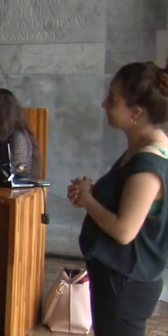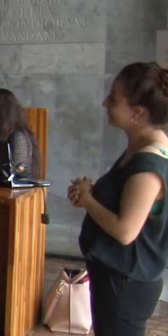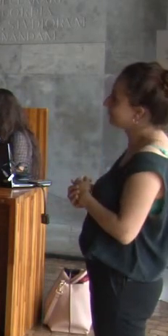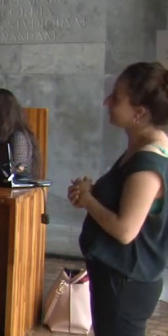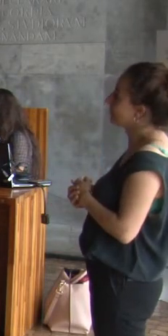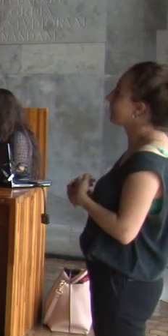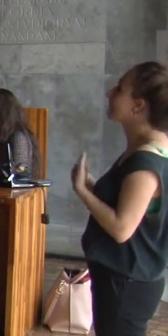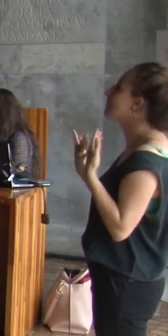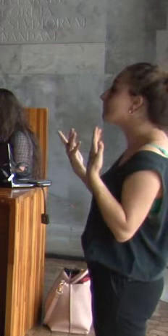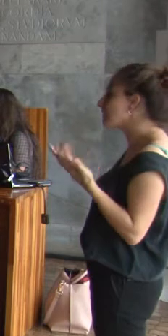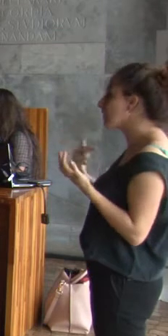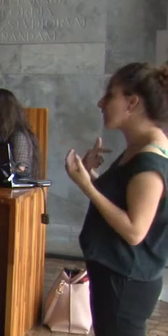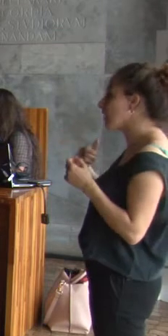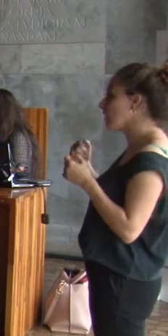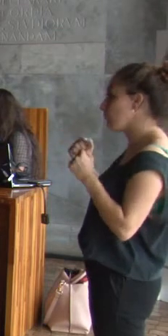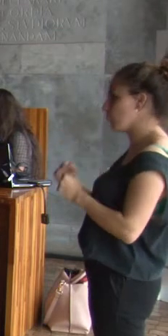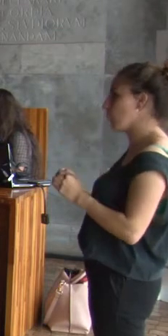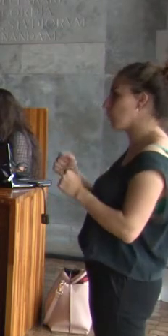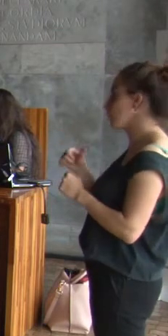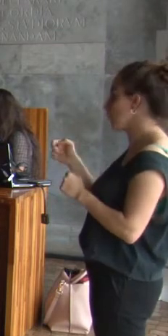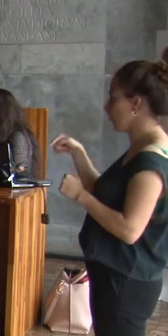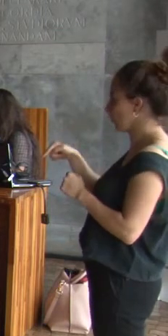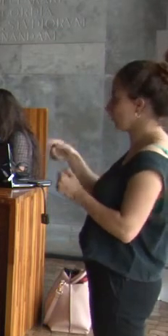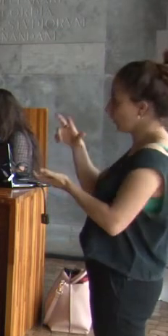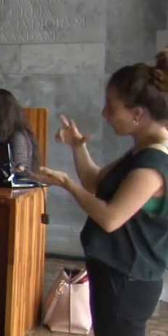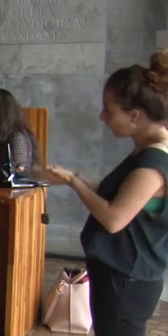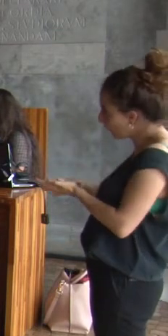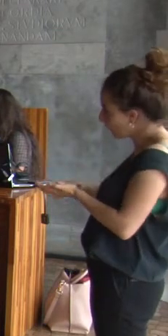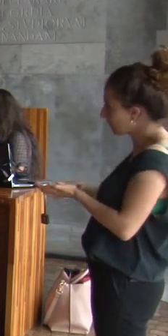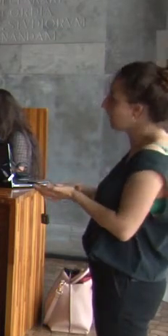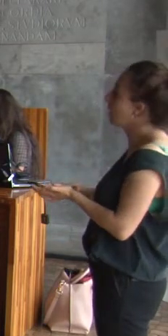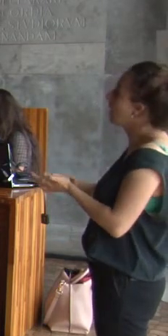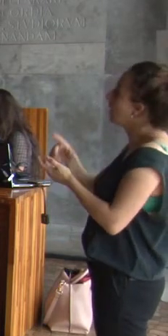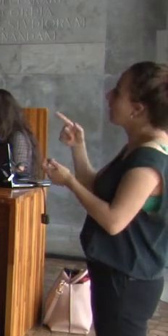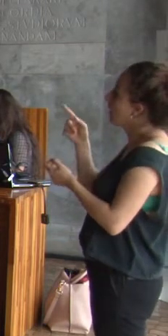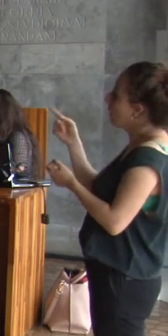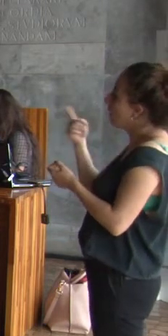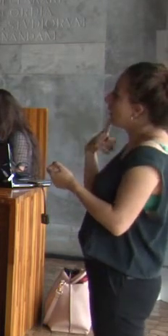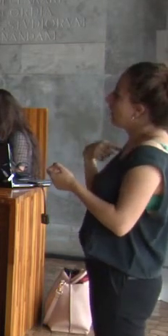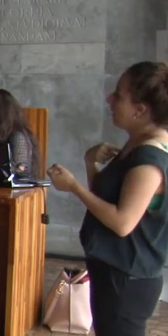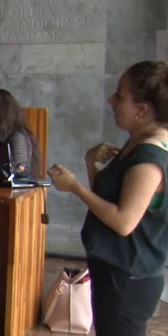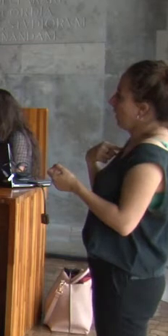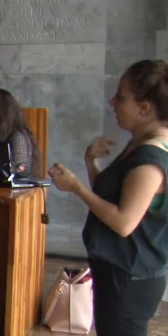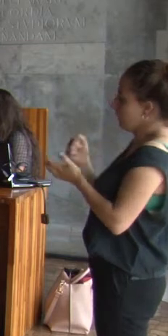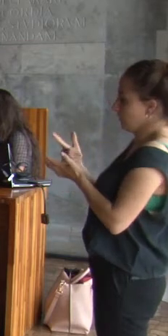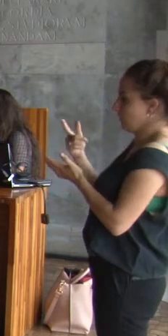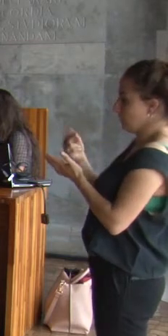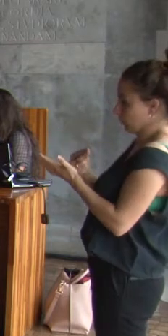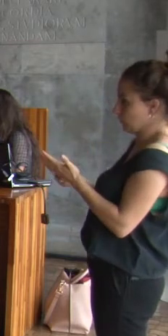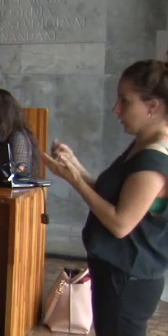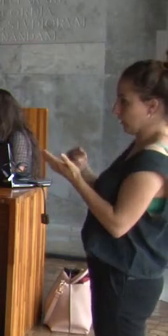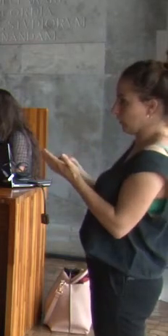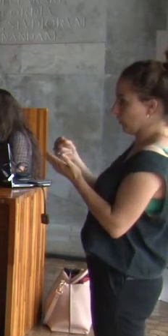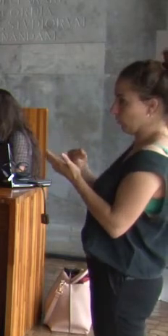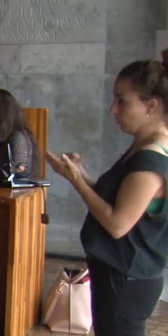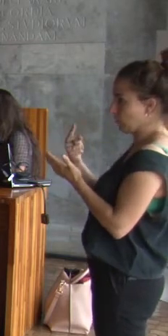Esattamente, non posso altro che fare questo, cioè confermare quanto l'importanza appunto soprattutto del progetto per quanto